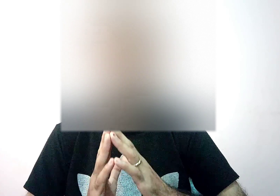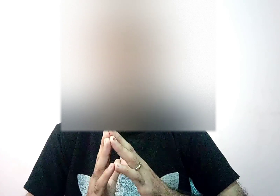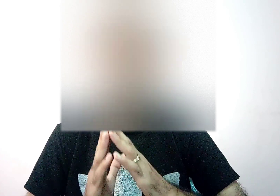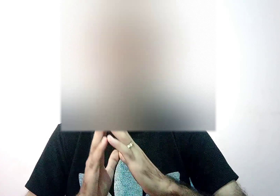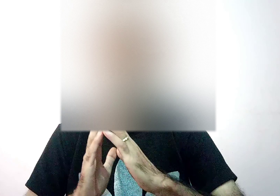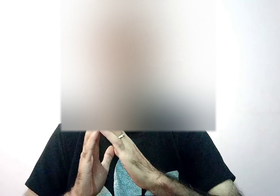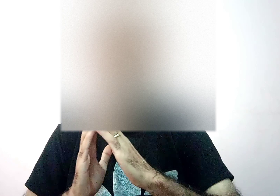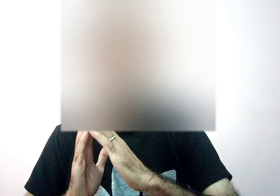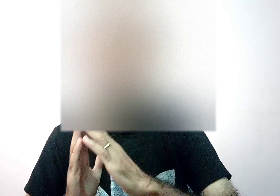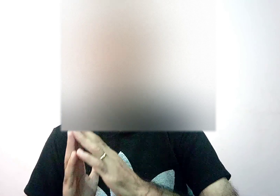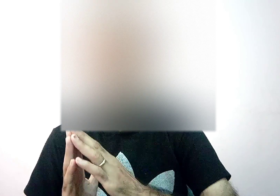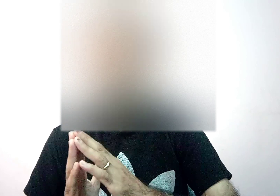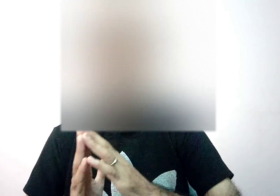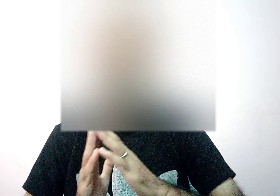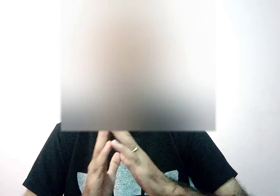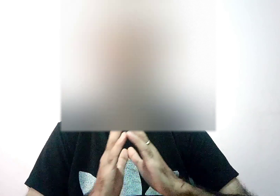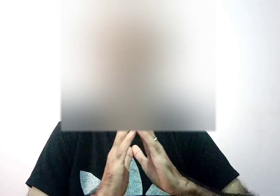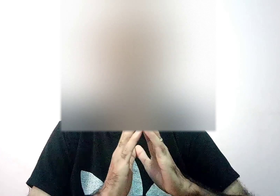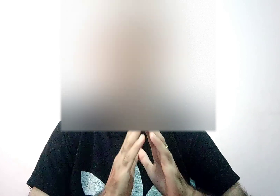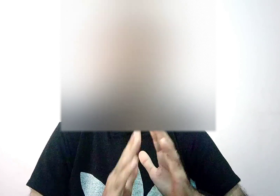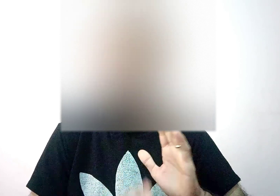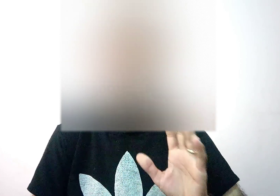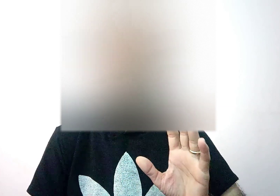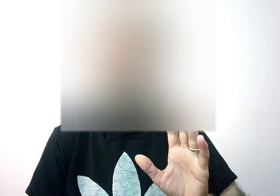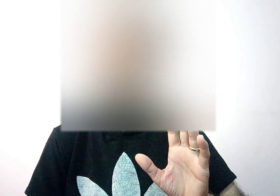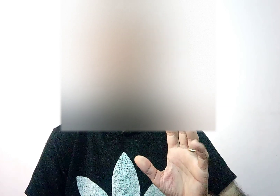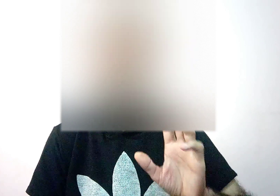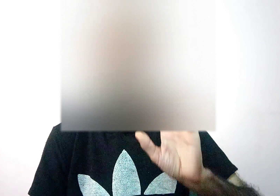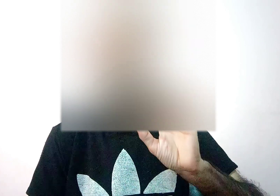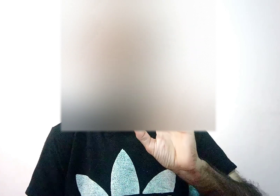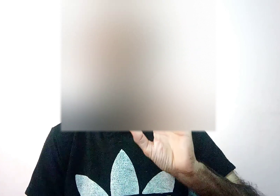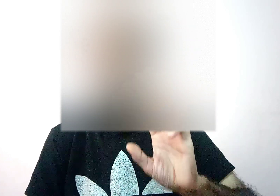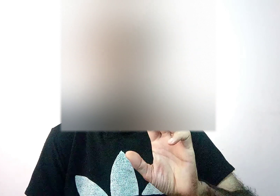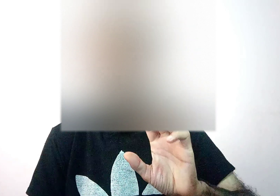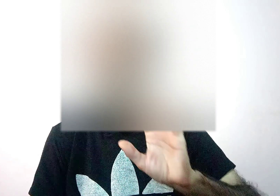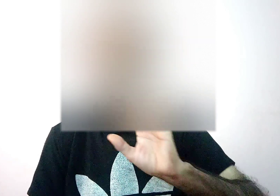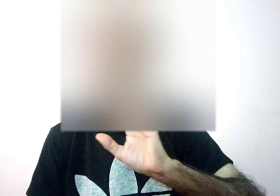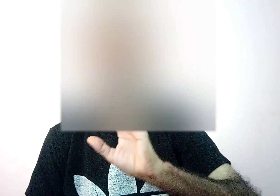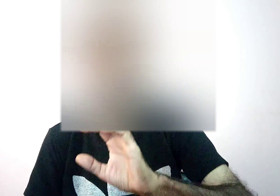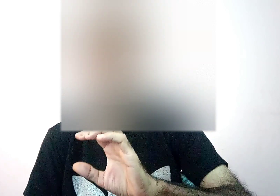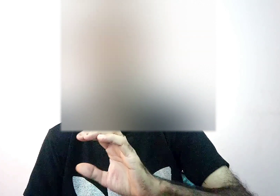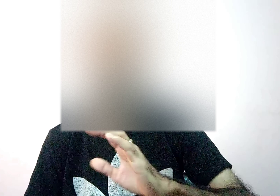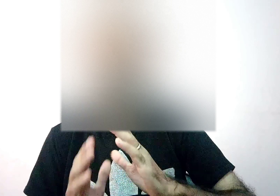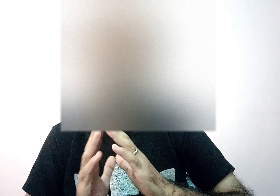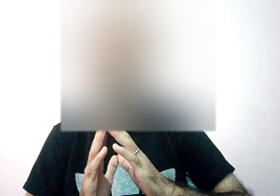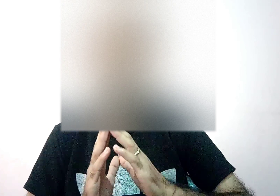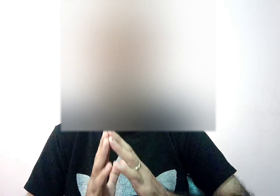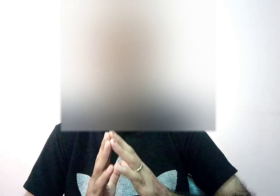الأعلام الأثيوبية وأعلام أريتريا، وقالت إحنا بنرحب باستقلالها والوصول